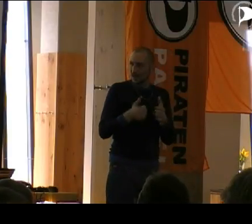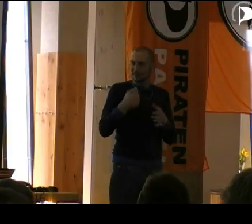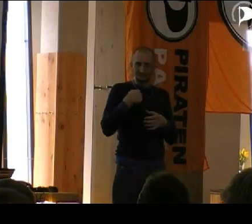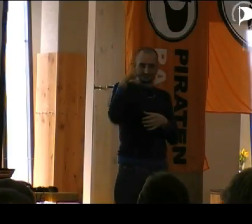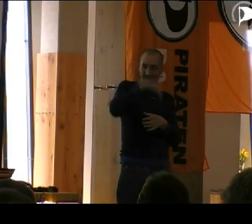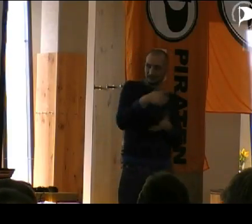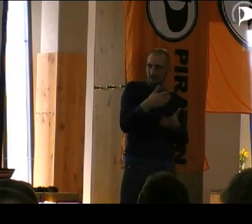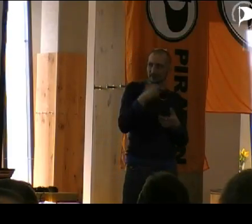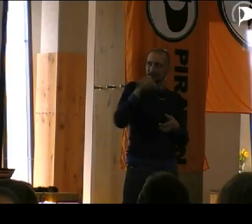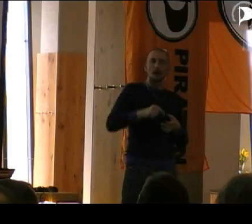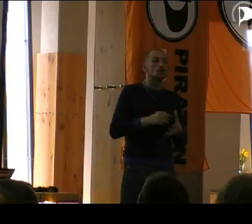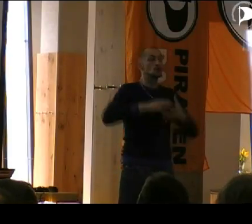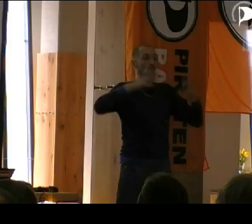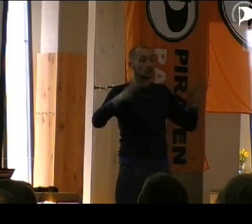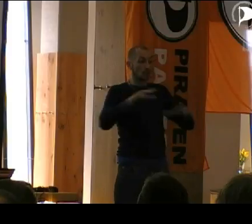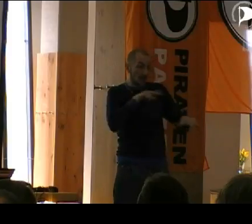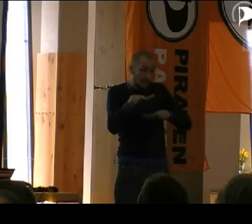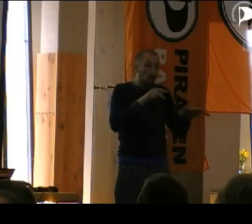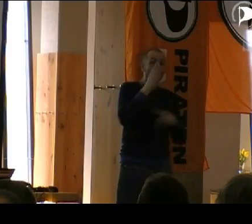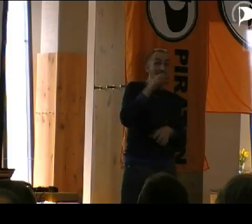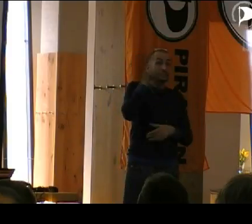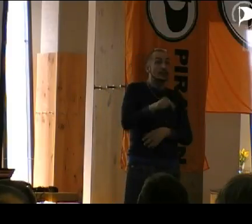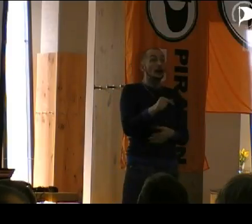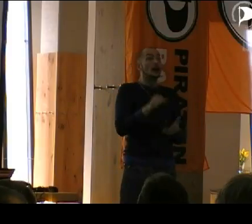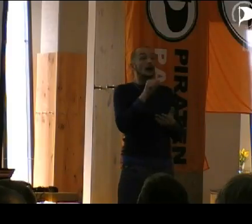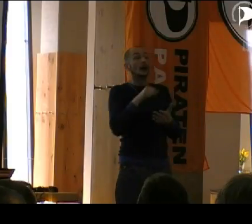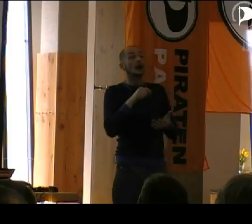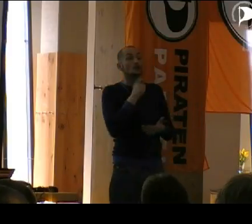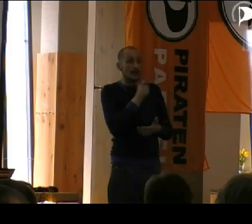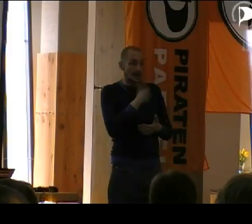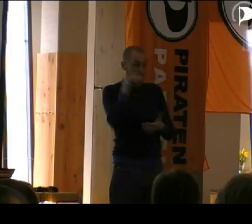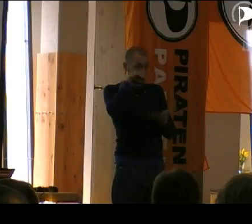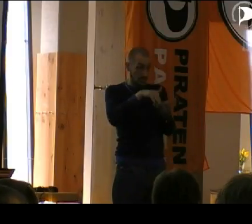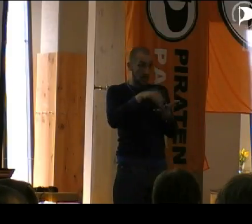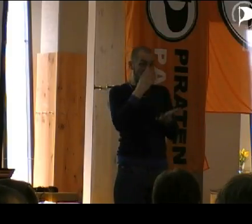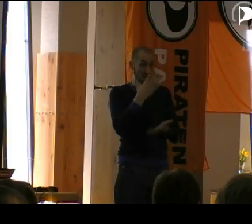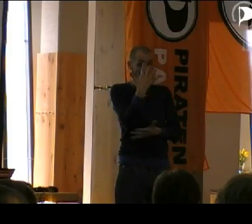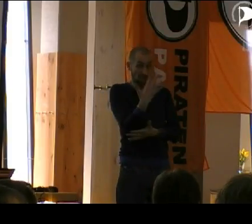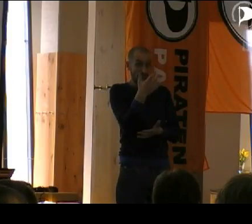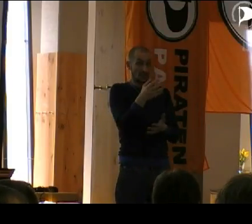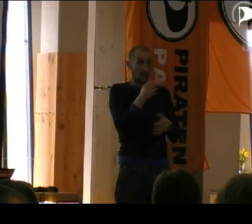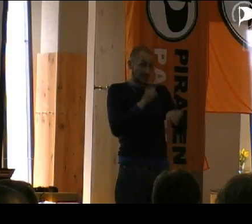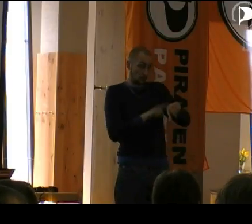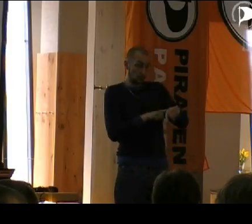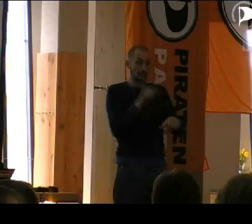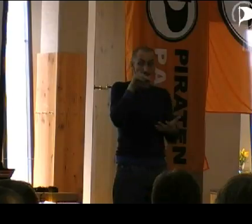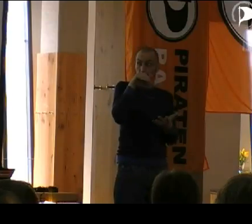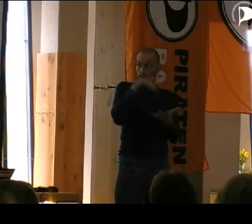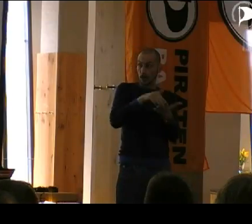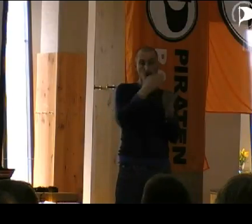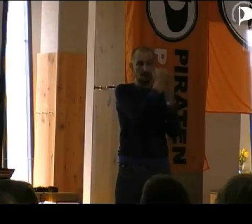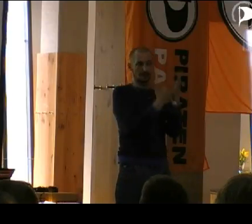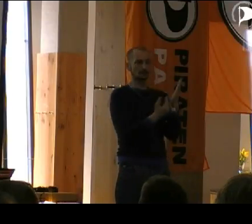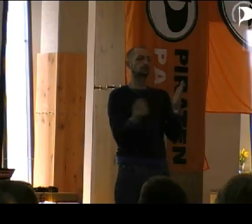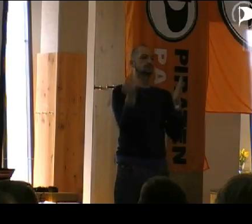irgendwie wir haben ähnliche steuer die stasi nur dreitägiger salz oder in fünf minuten eingezahlt und krieg die heute wieder ab